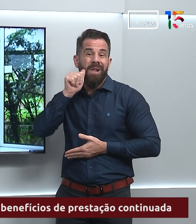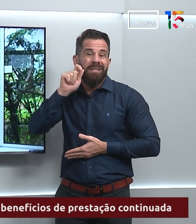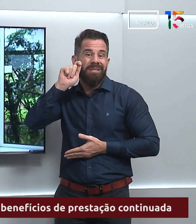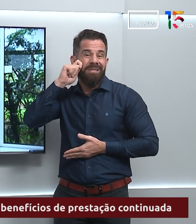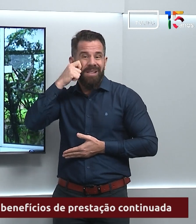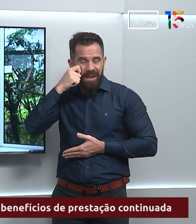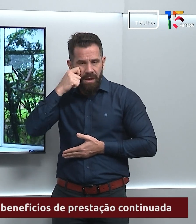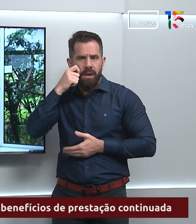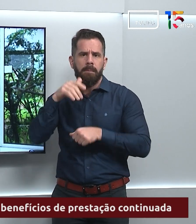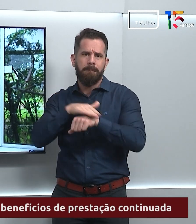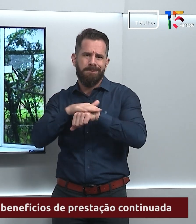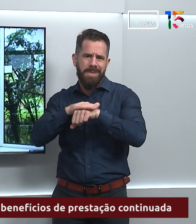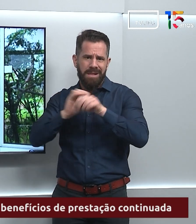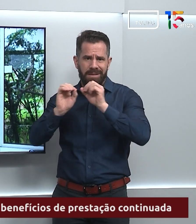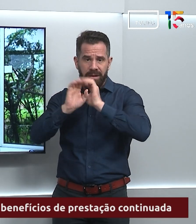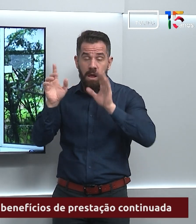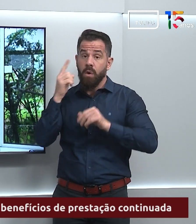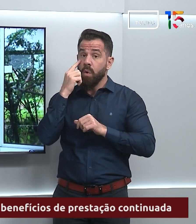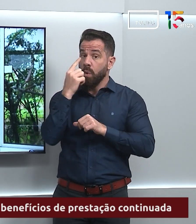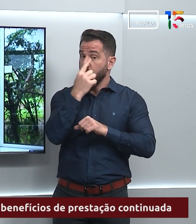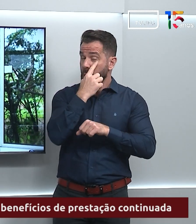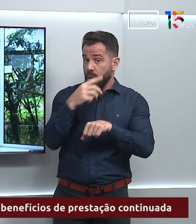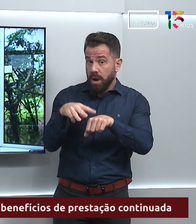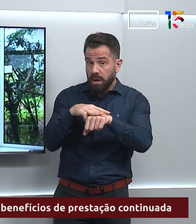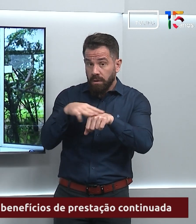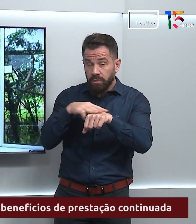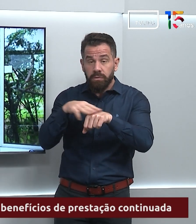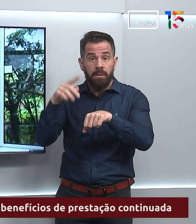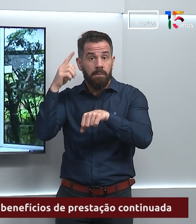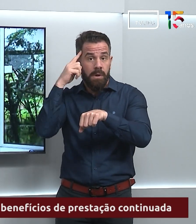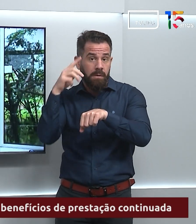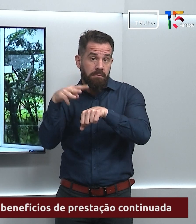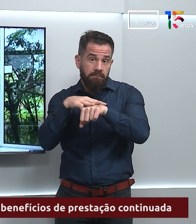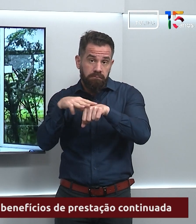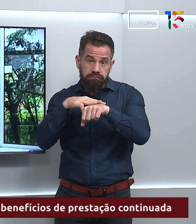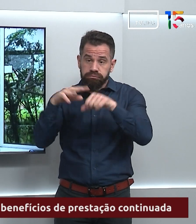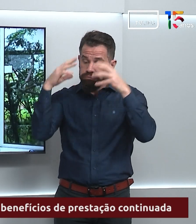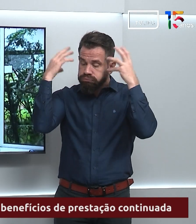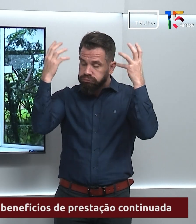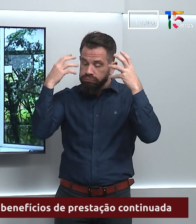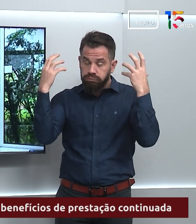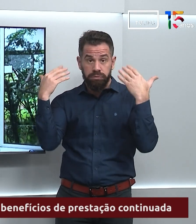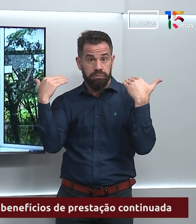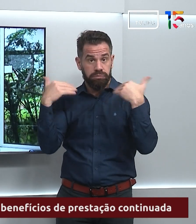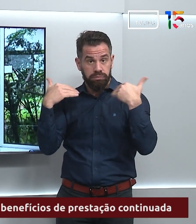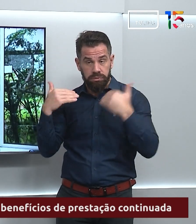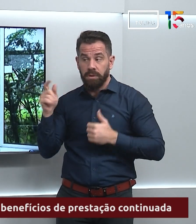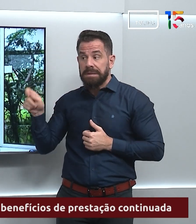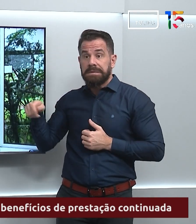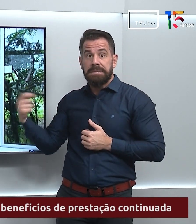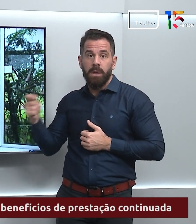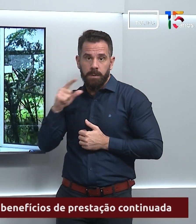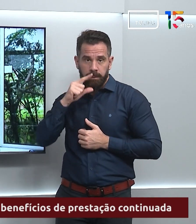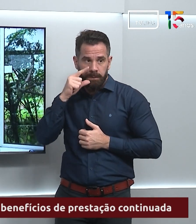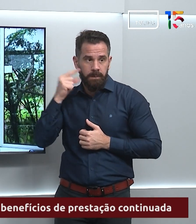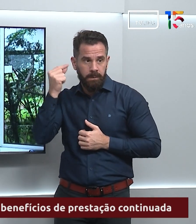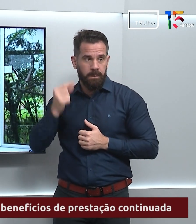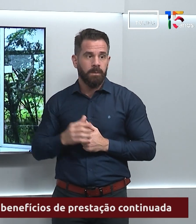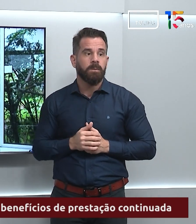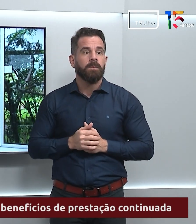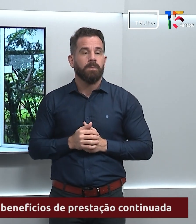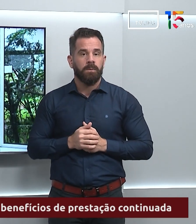negra de pele clara, tenho olhos castanhos, meus cabelos são castanhos, cacheados, na altura dos ombros. Bom, seguindo, a polícia